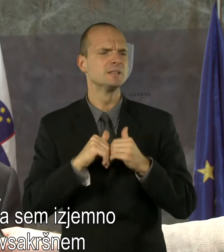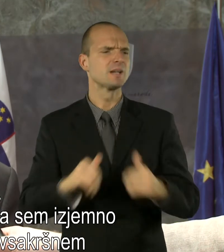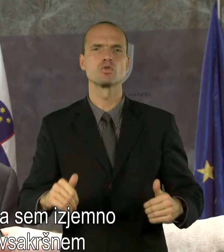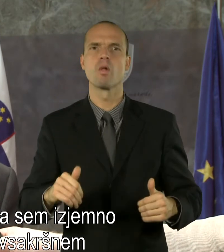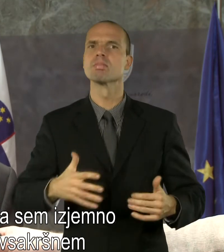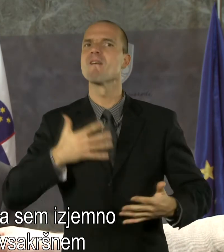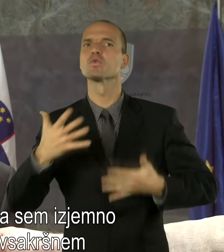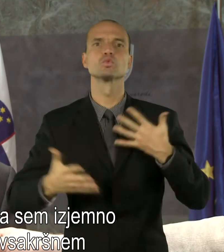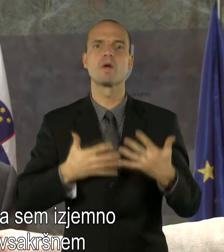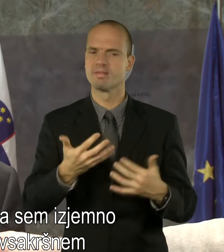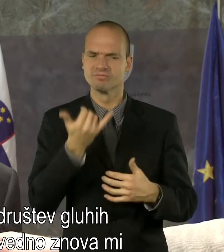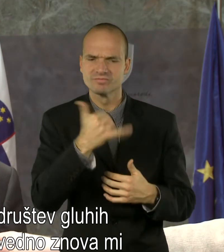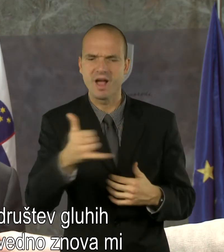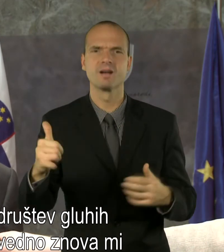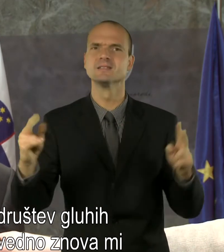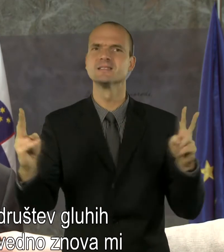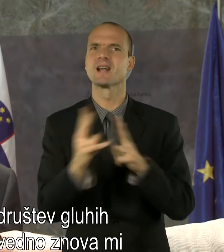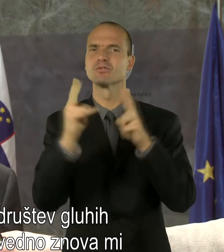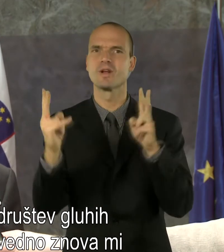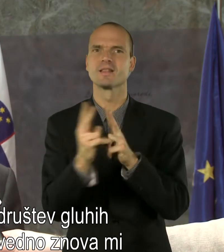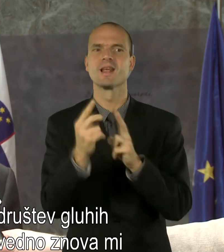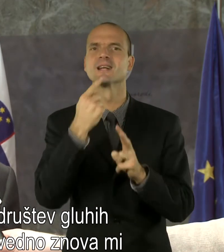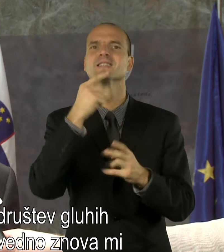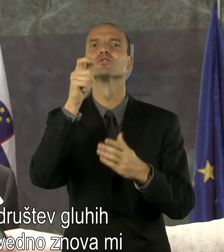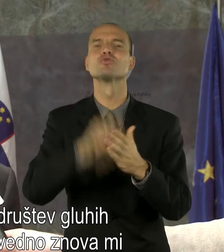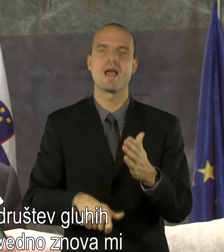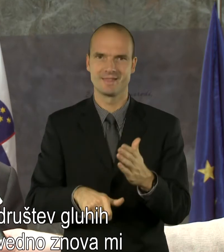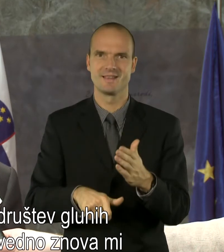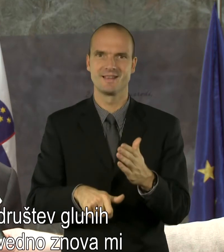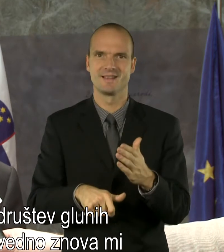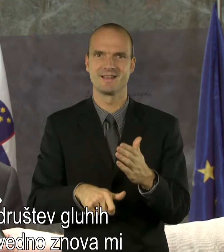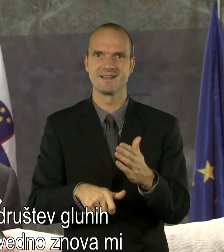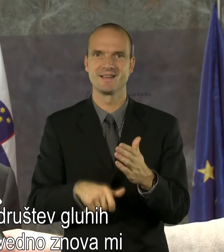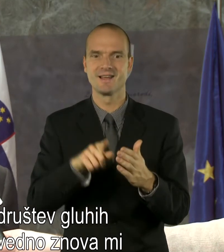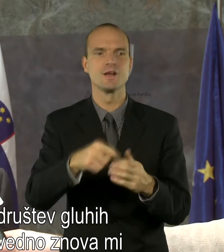izjemno navdušen ob vsakršnem srečanju s člani